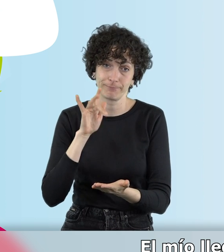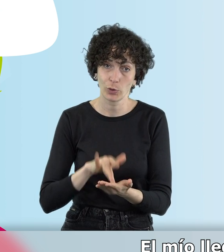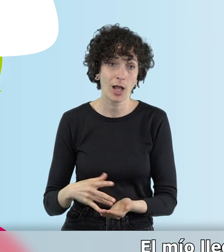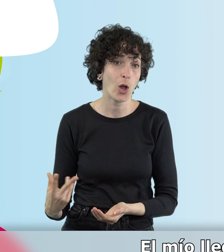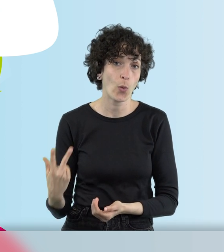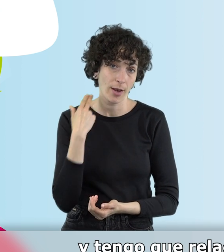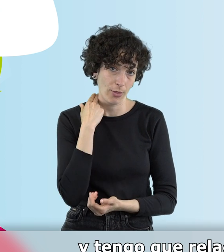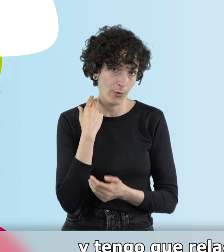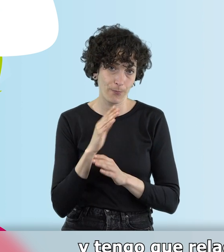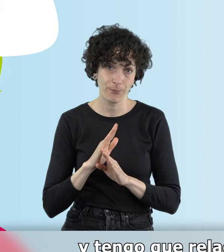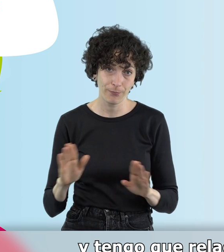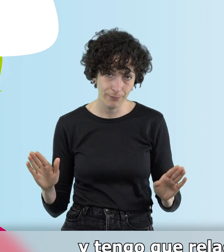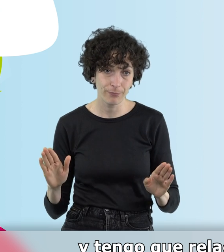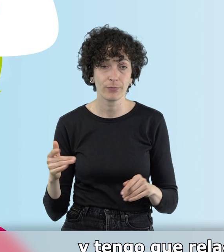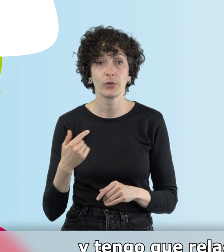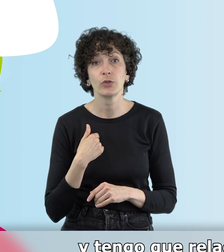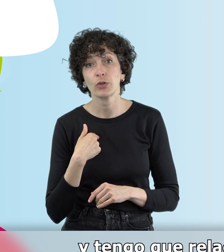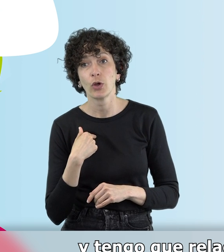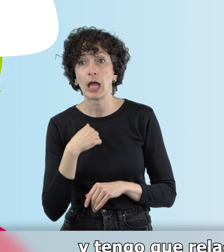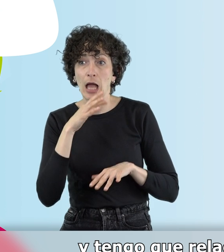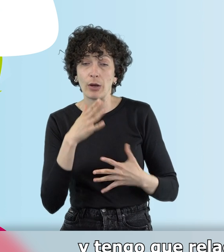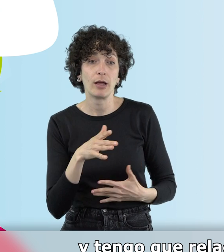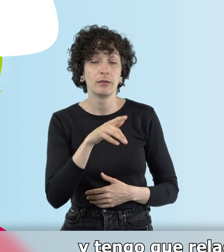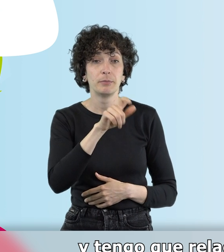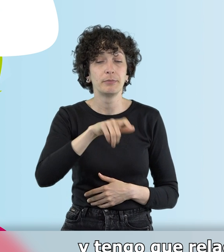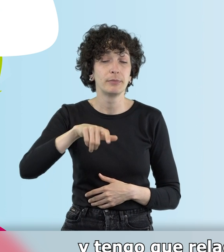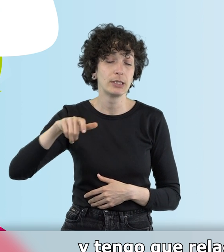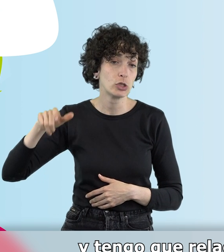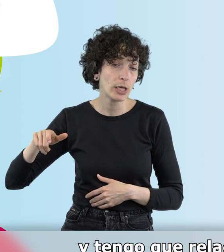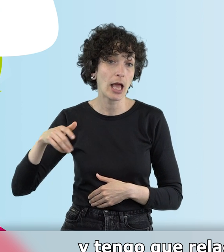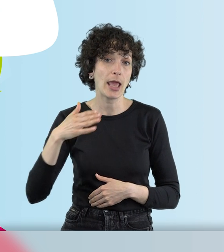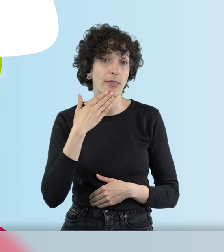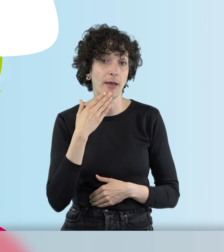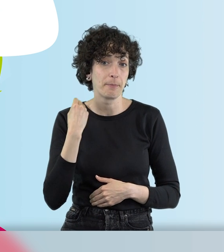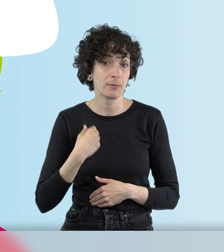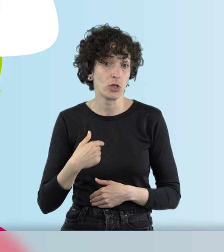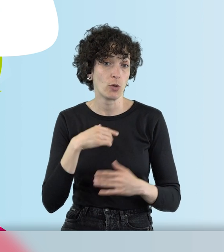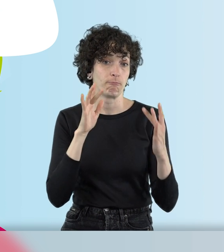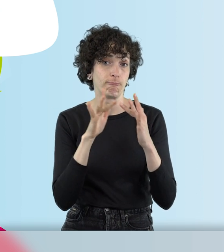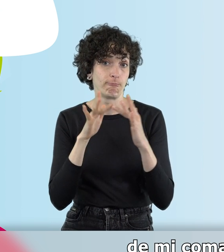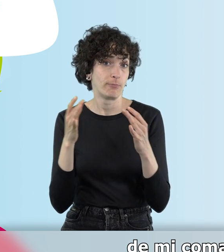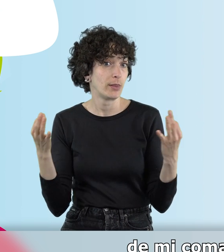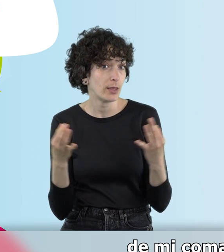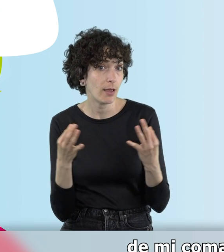mi jubilación de trabajo. Entonces, pues tengo que relacionarme con gente de mi edad,